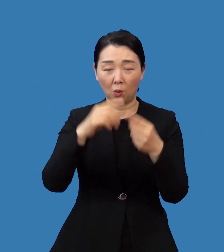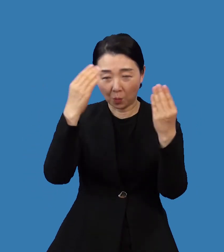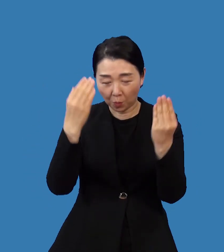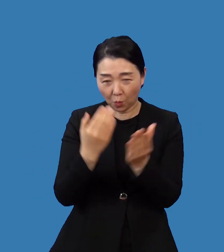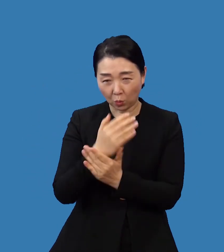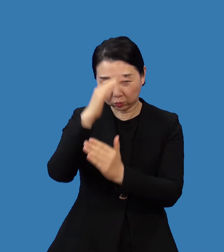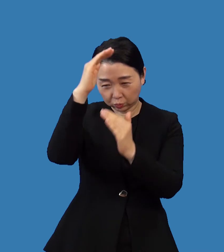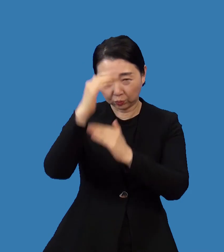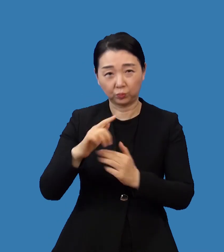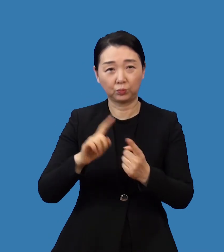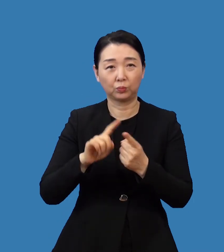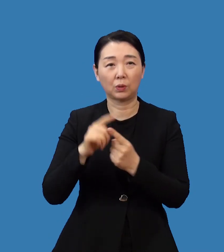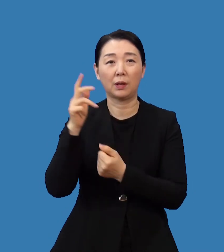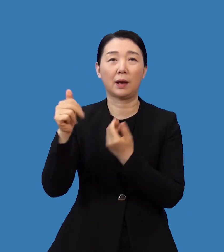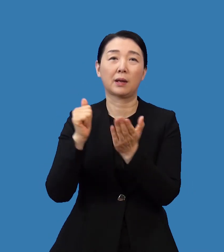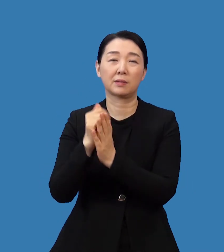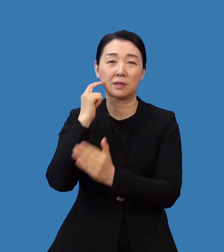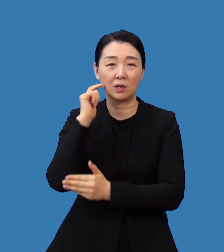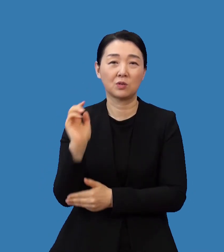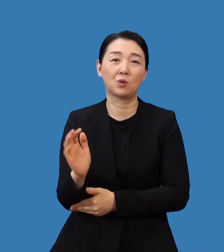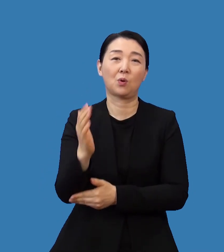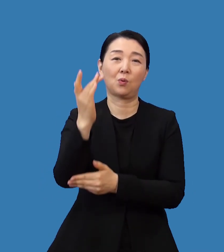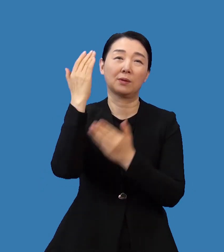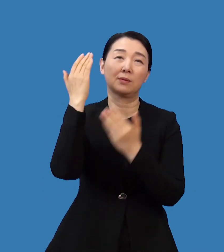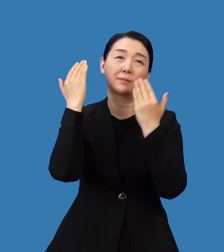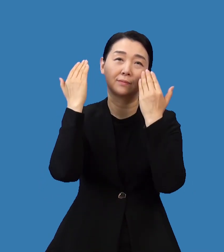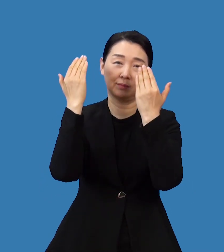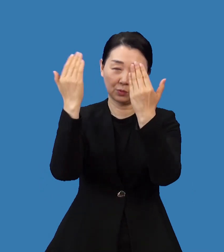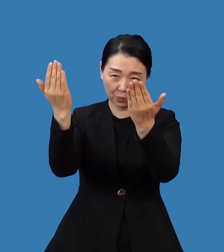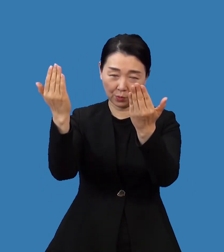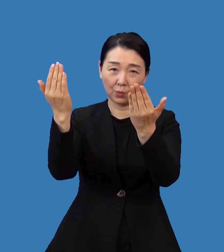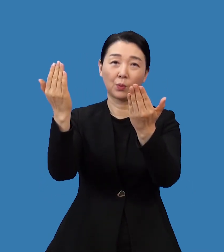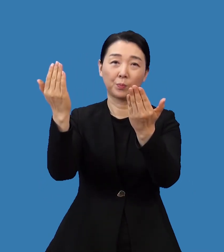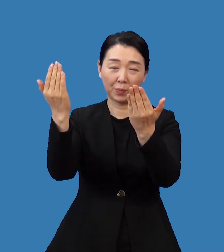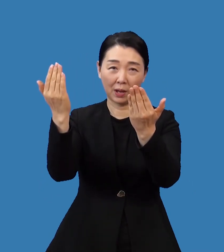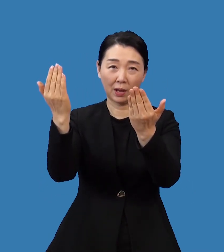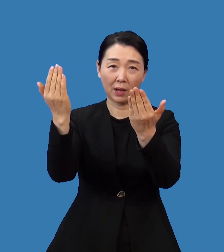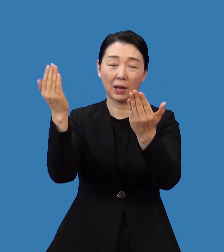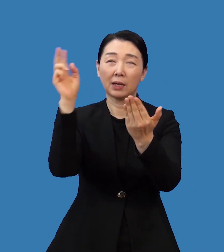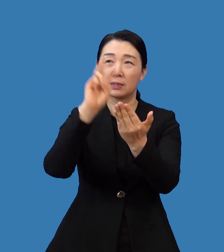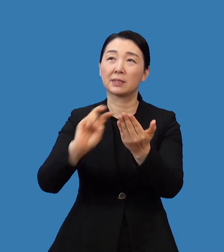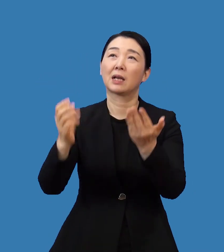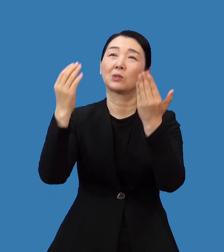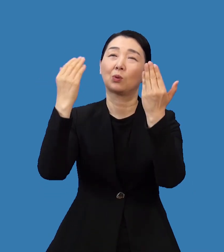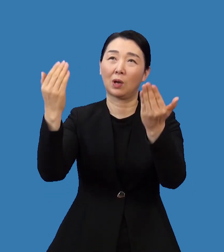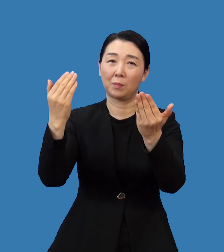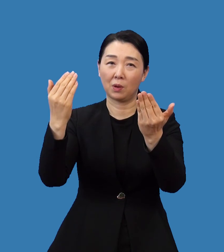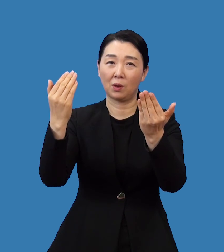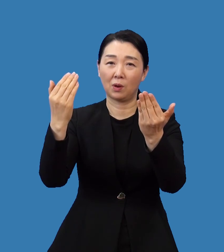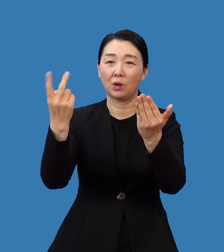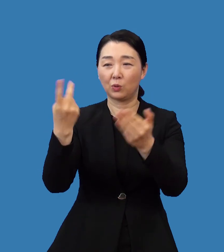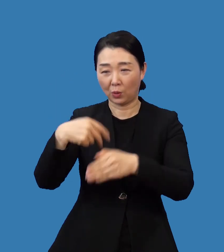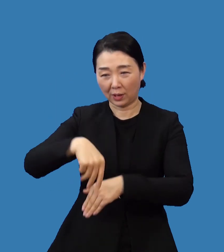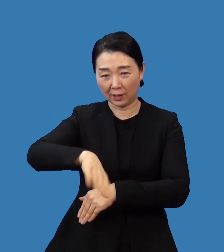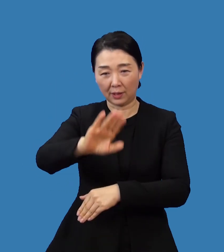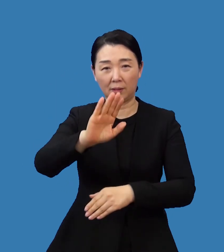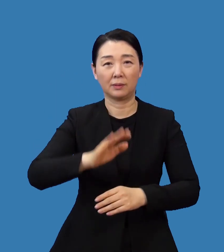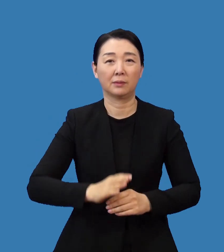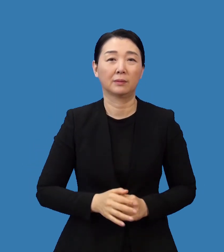것을 인하여 하나님께 영광을 돌리며 찬송하며 가니라